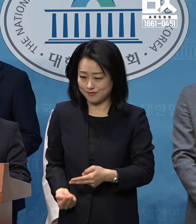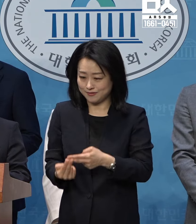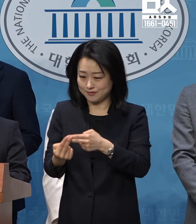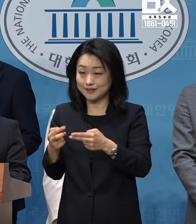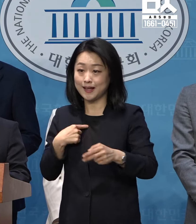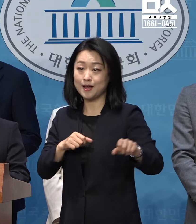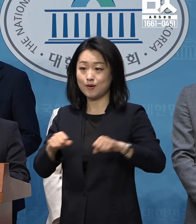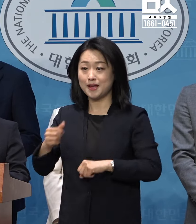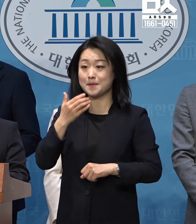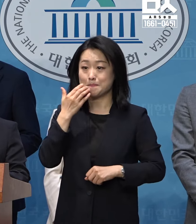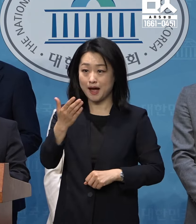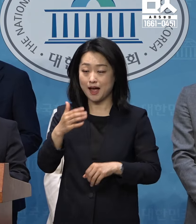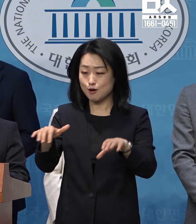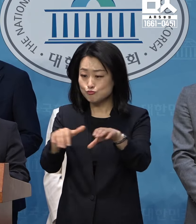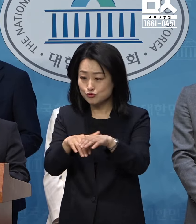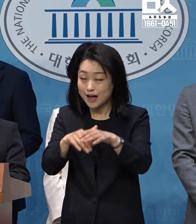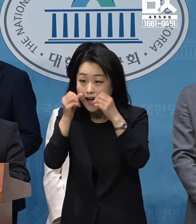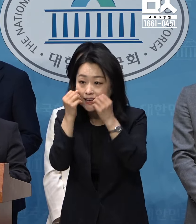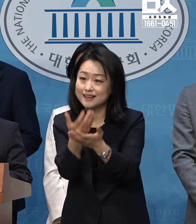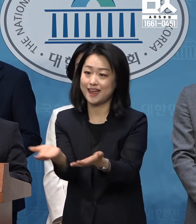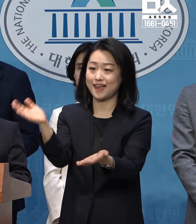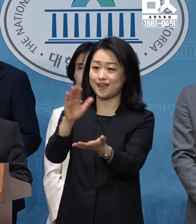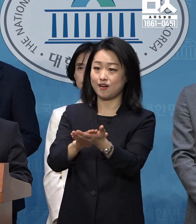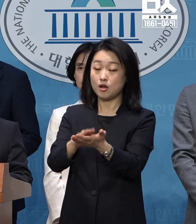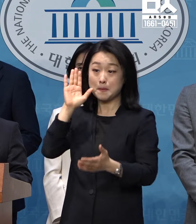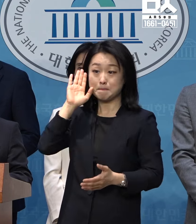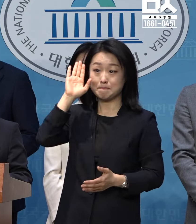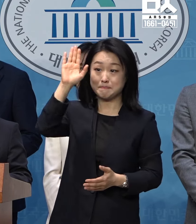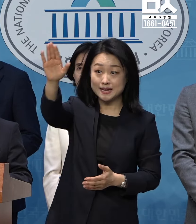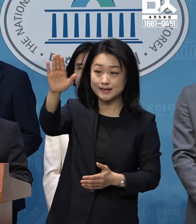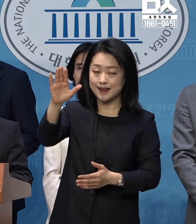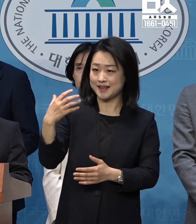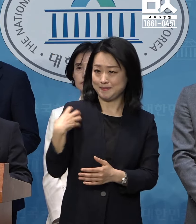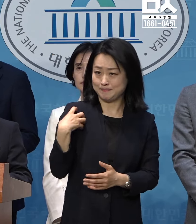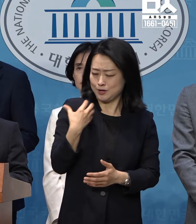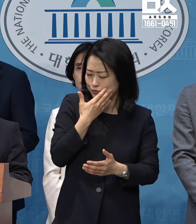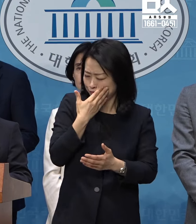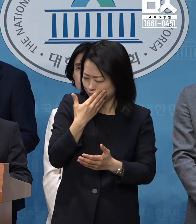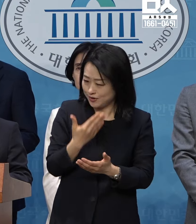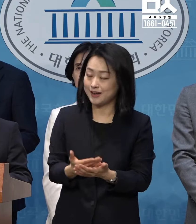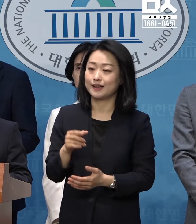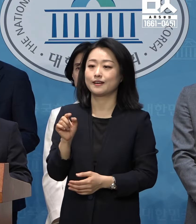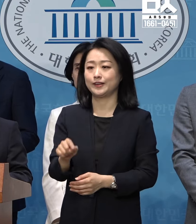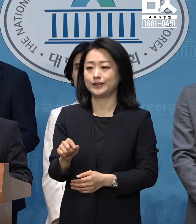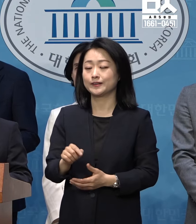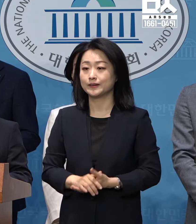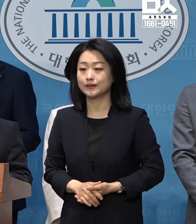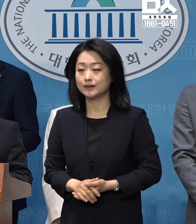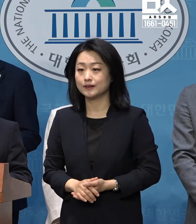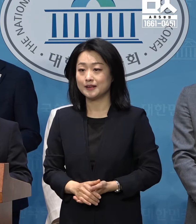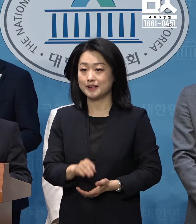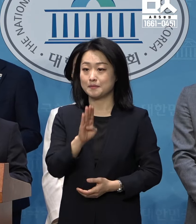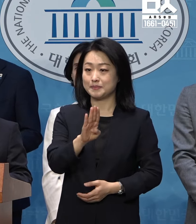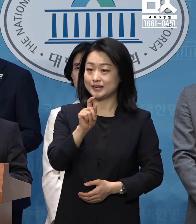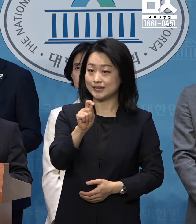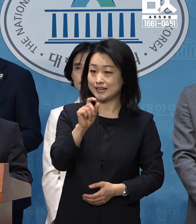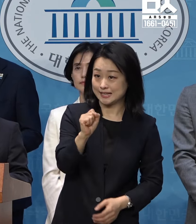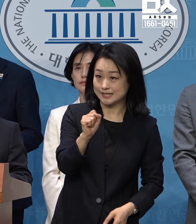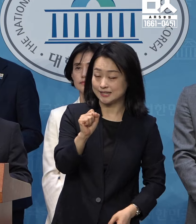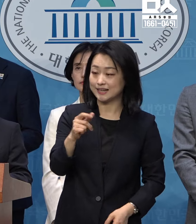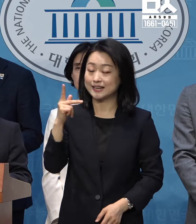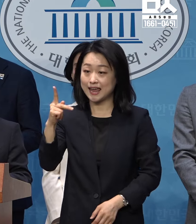앞장서겠습니다. 문화개혁은 대한민국의 미래를 좌우할 중차대한 과제입니다. BTS와